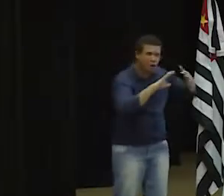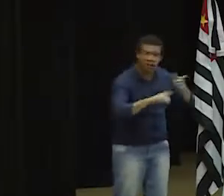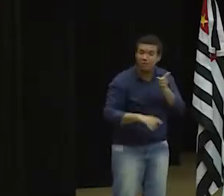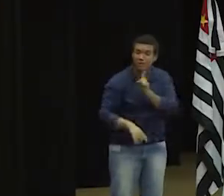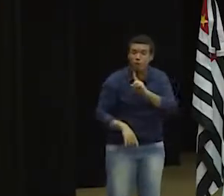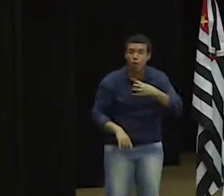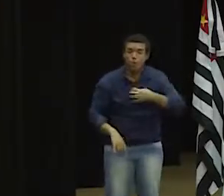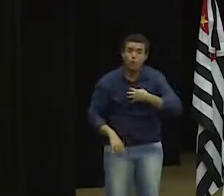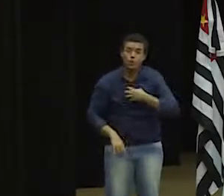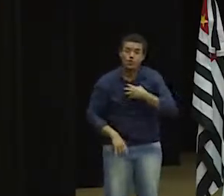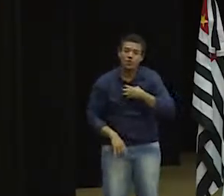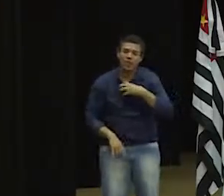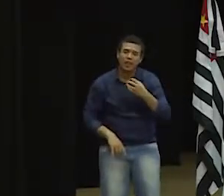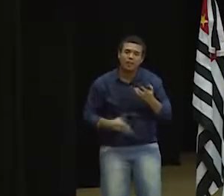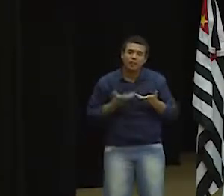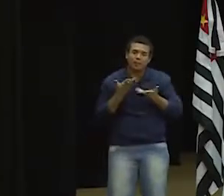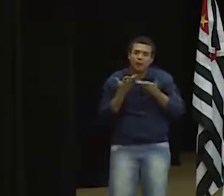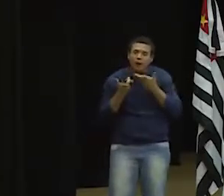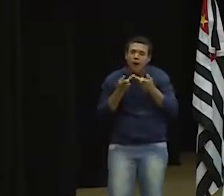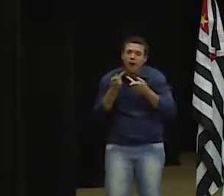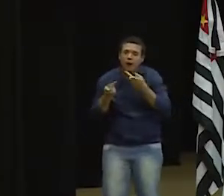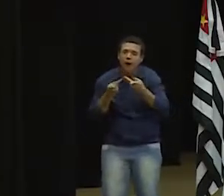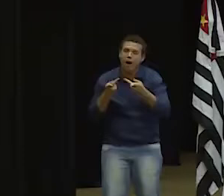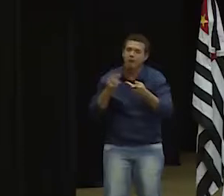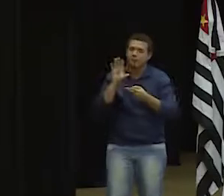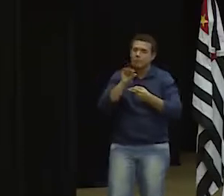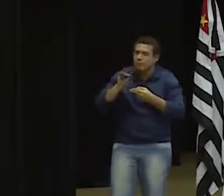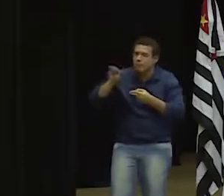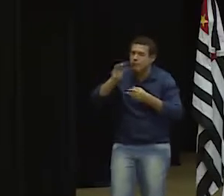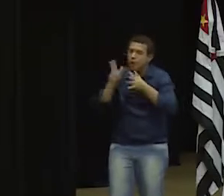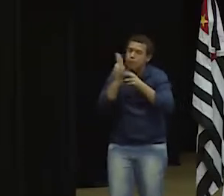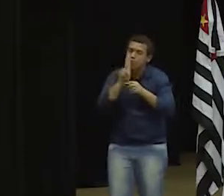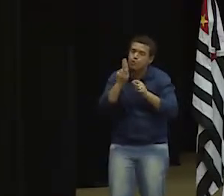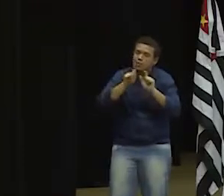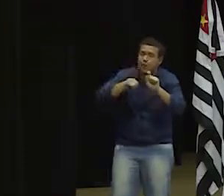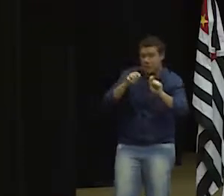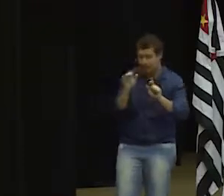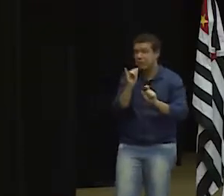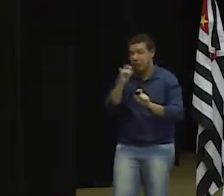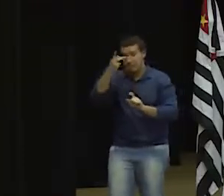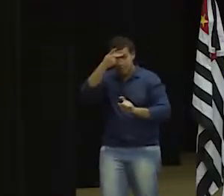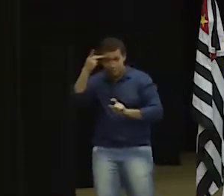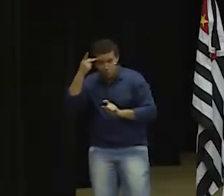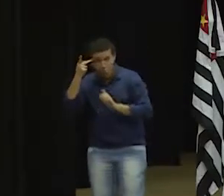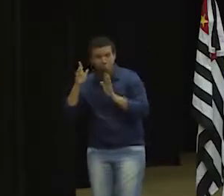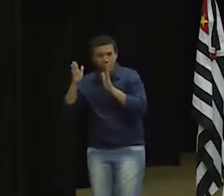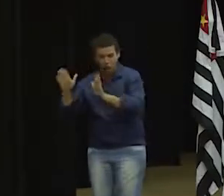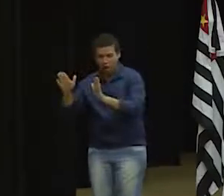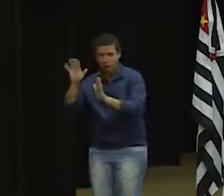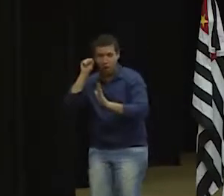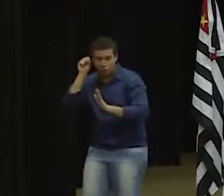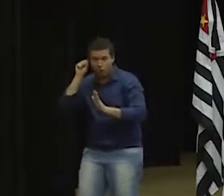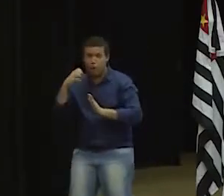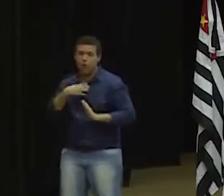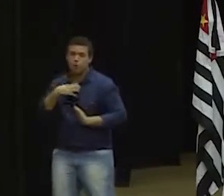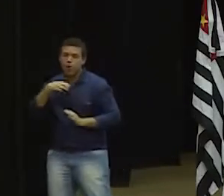uma pintura, um artesanato? Não, é uma forma, o jeito de trazer, por exemplo, para